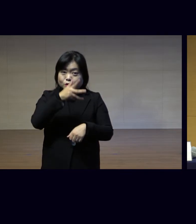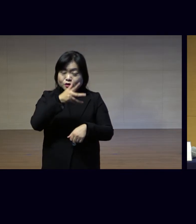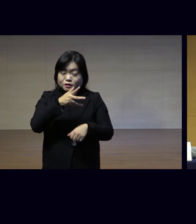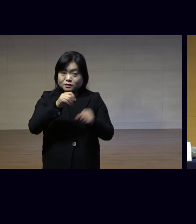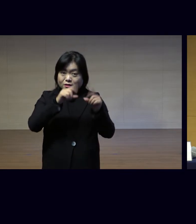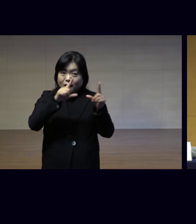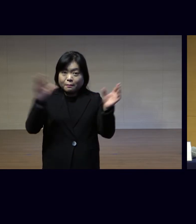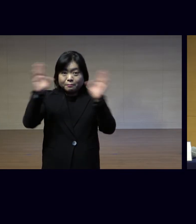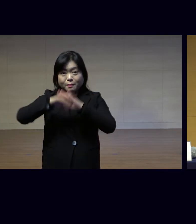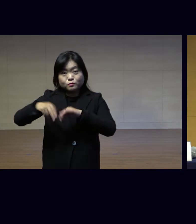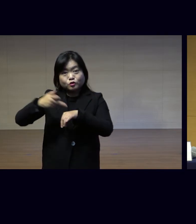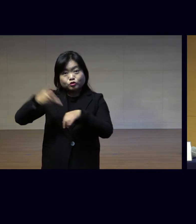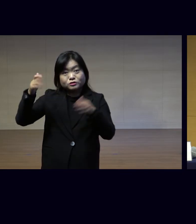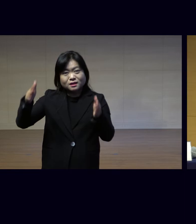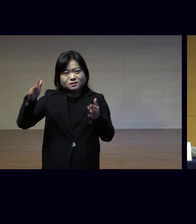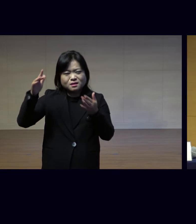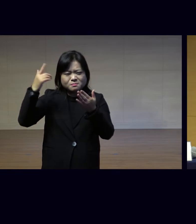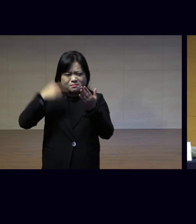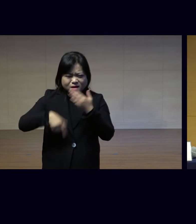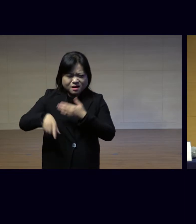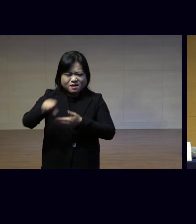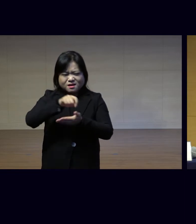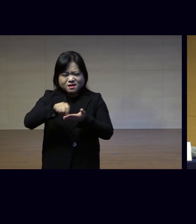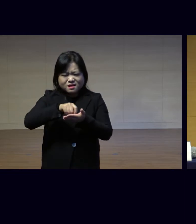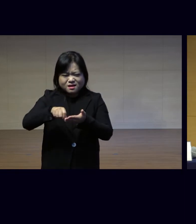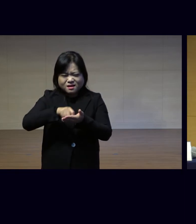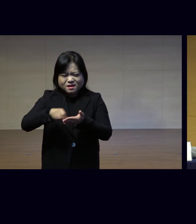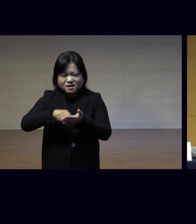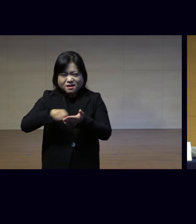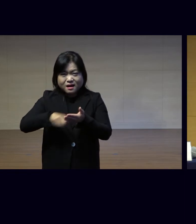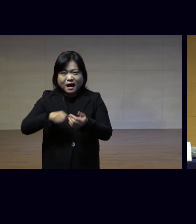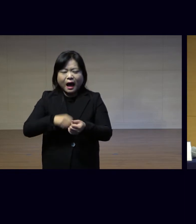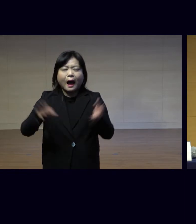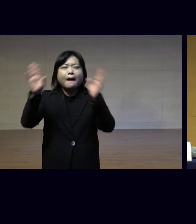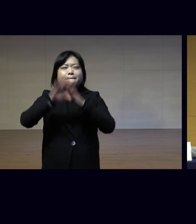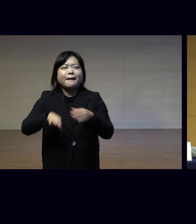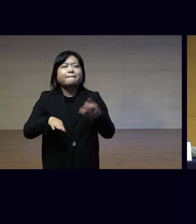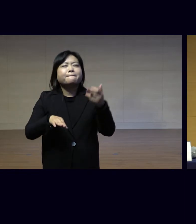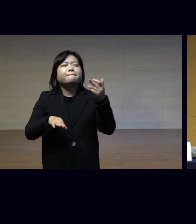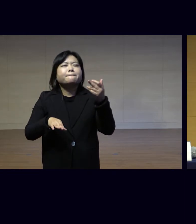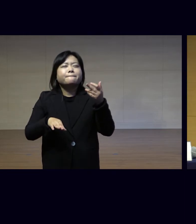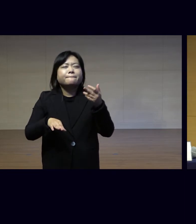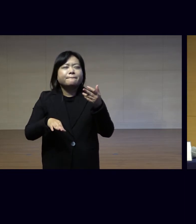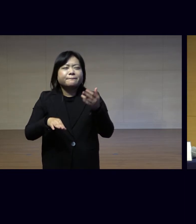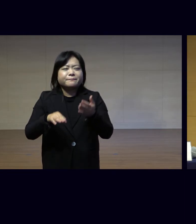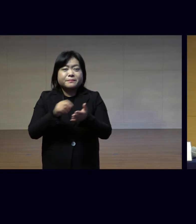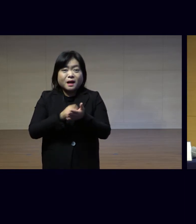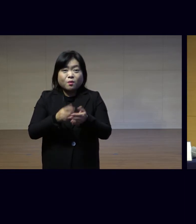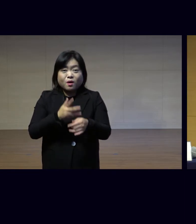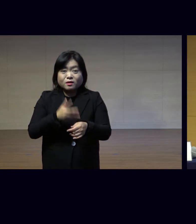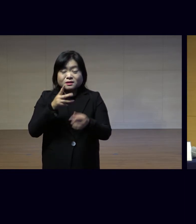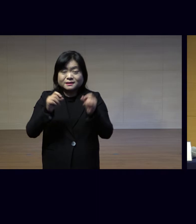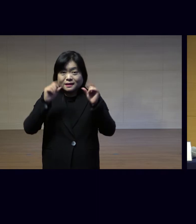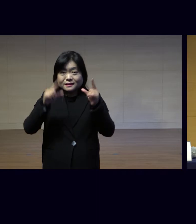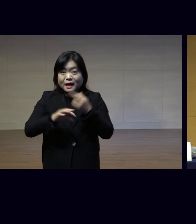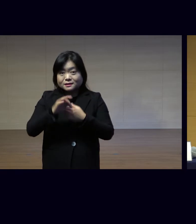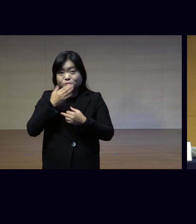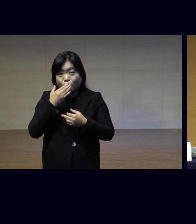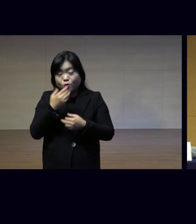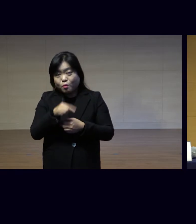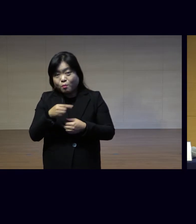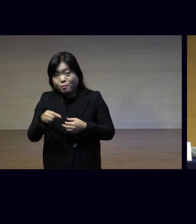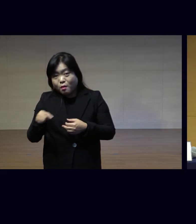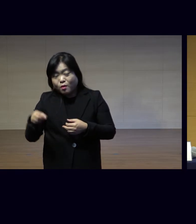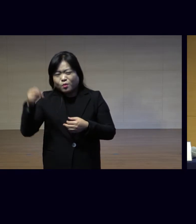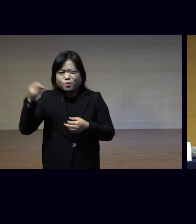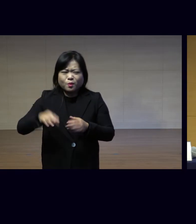8시에서 12시까지 밤새도록 일하고 8시에 일어나서 아침 먹고 뭐 하고는